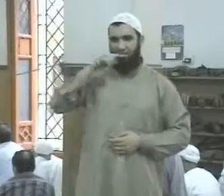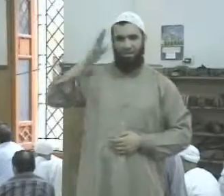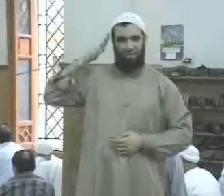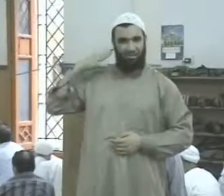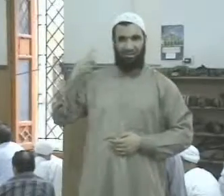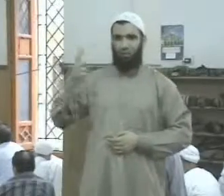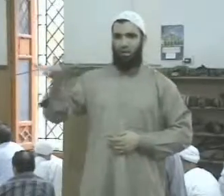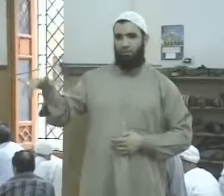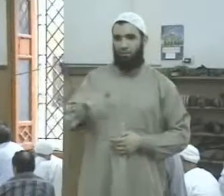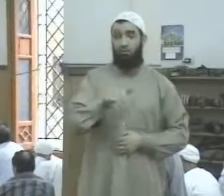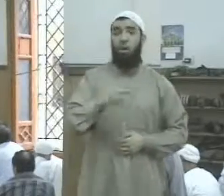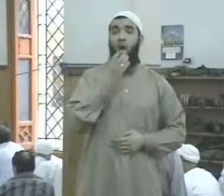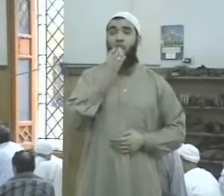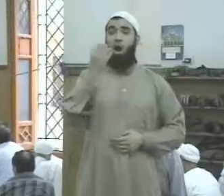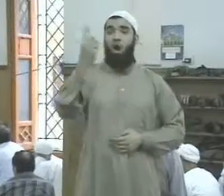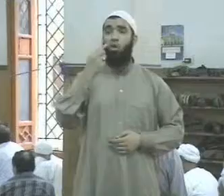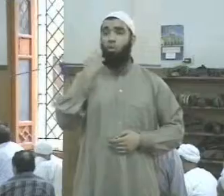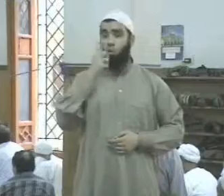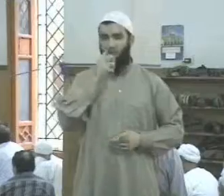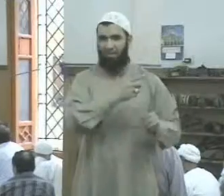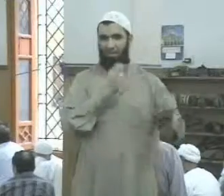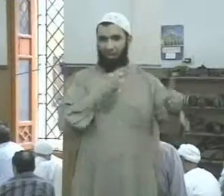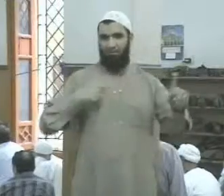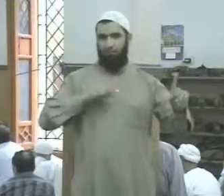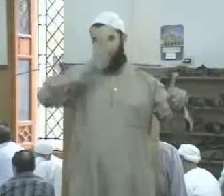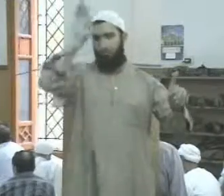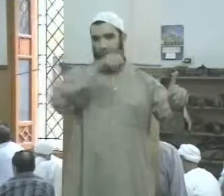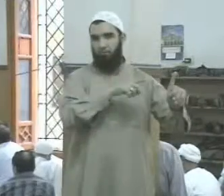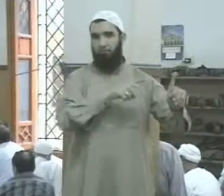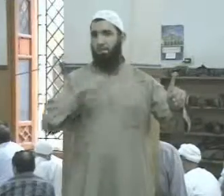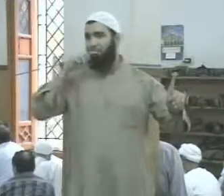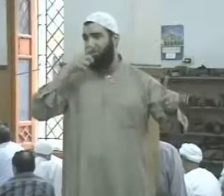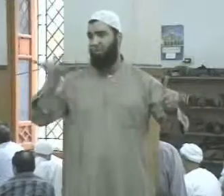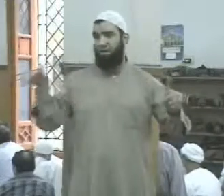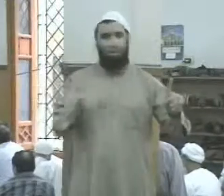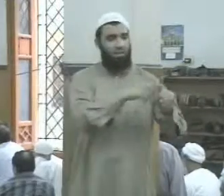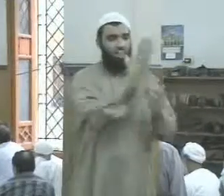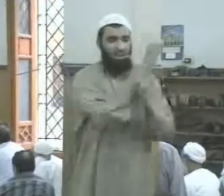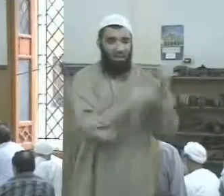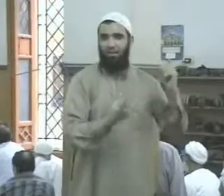وكان له ولدان، ولد من أنا وكان يقربه من